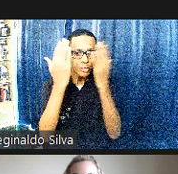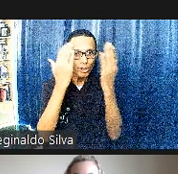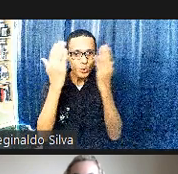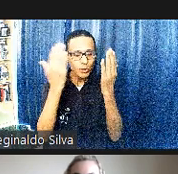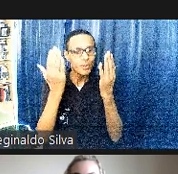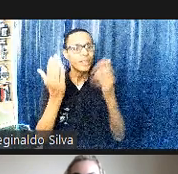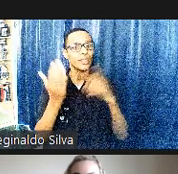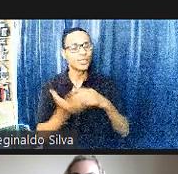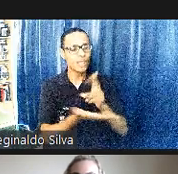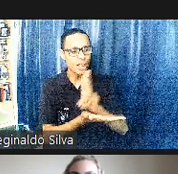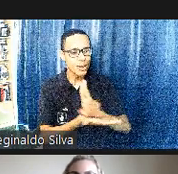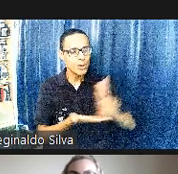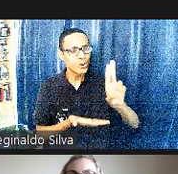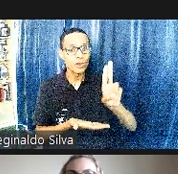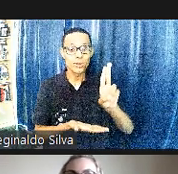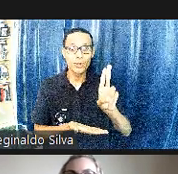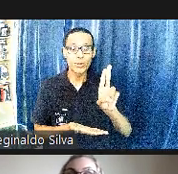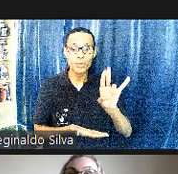fala, Universitas?